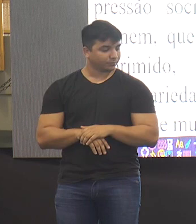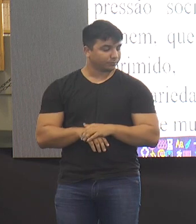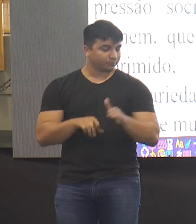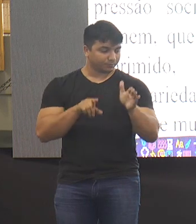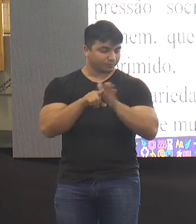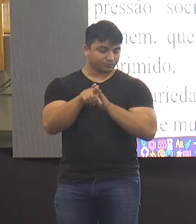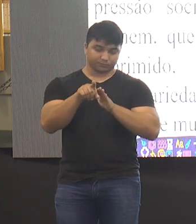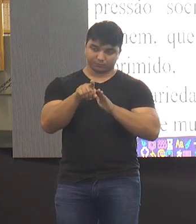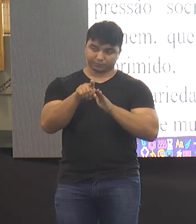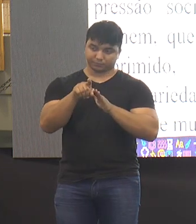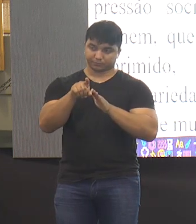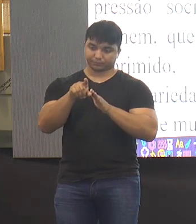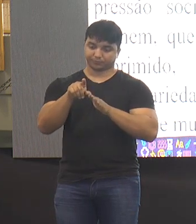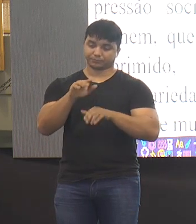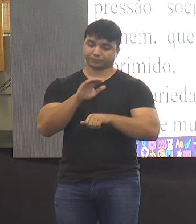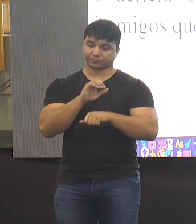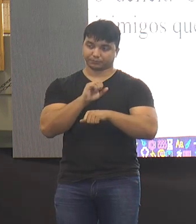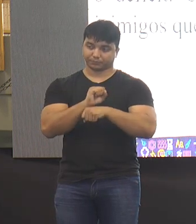questão.